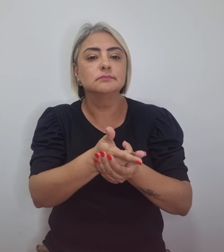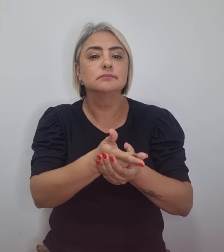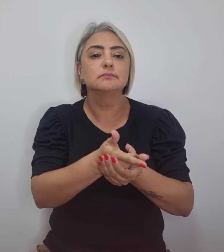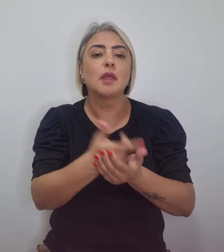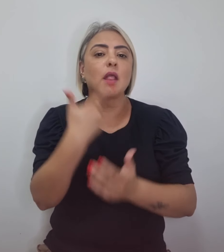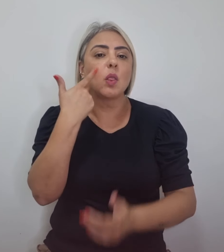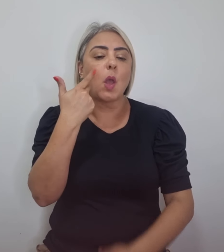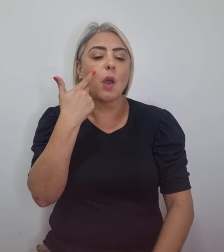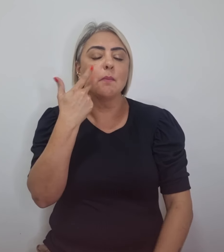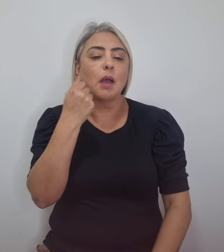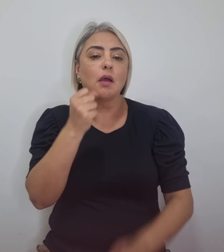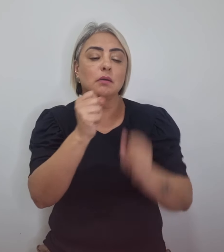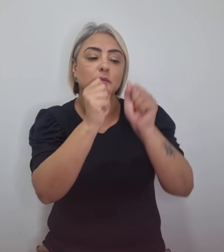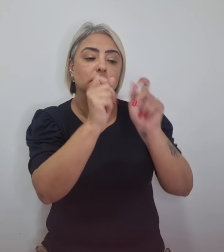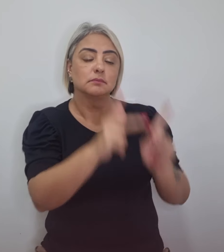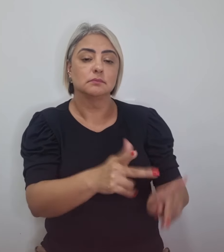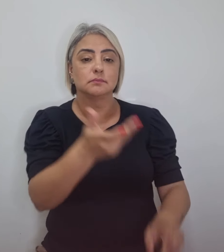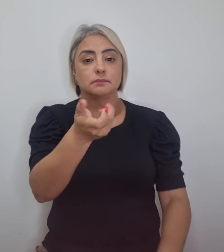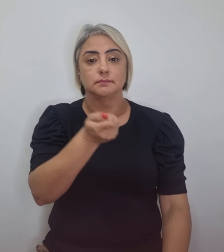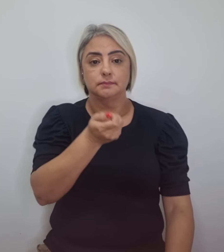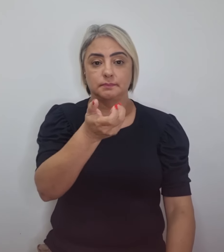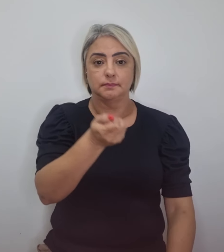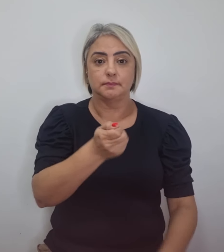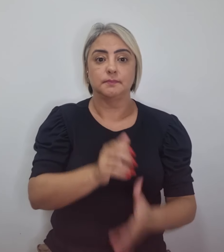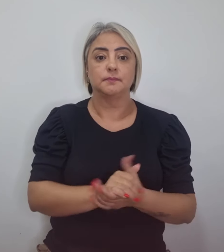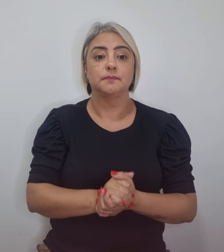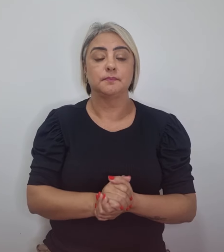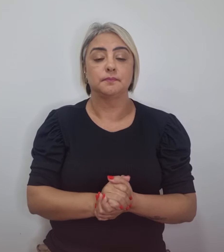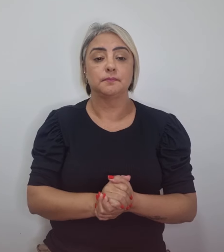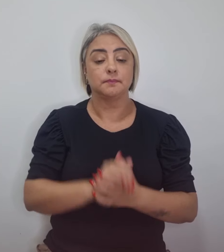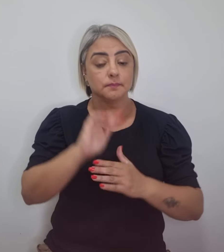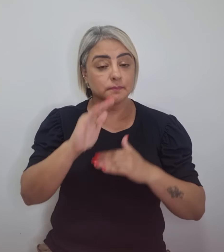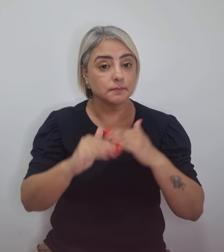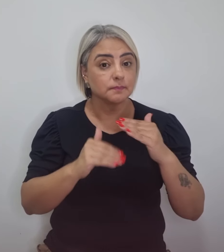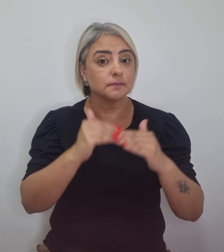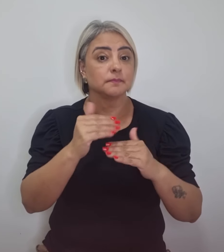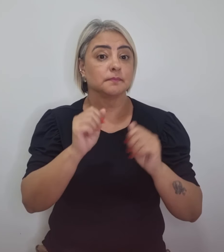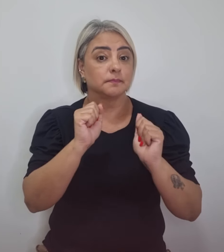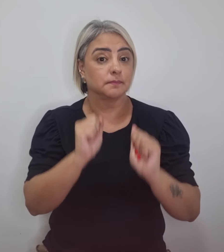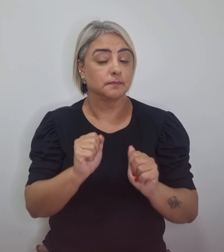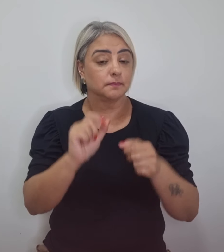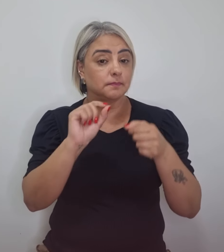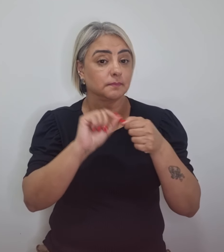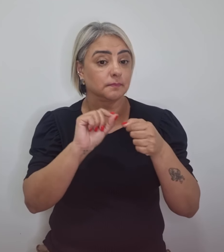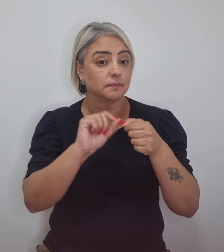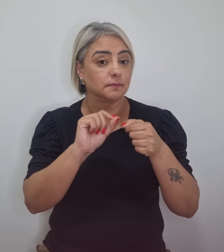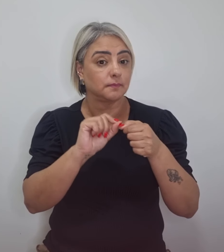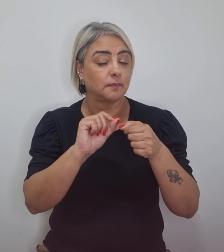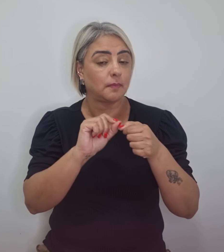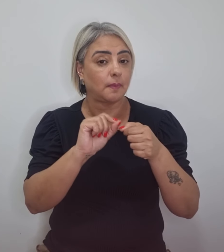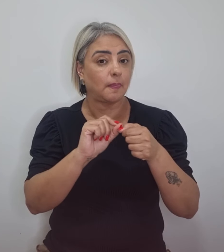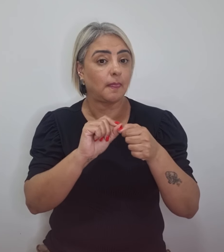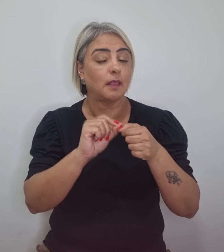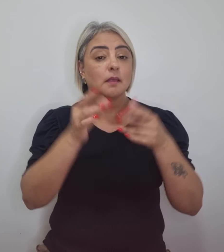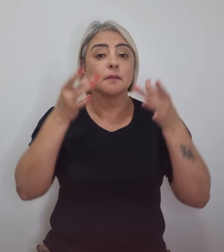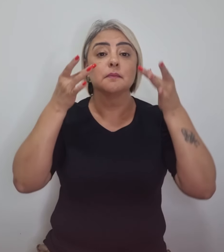aposentadorias e pensões. O procedimento pode ser realizado de forma presencial,